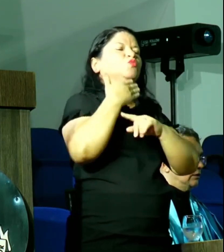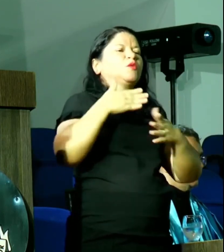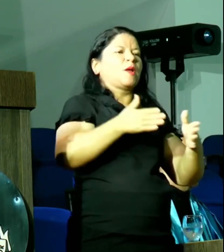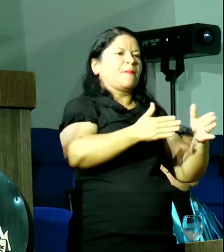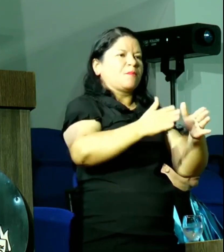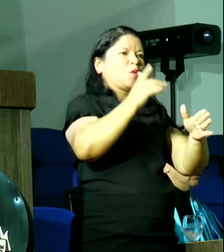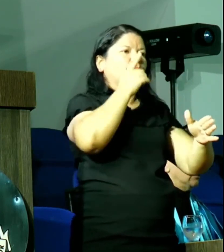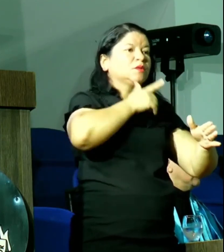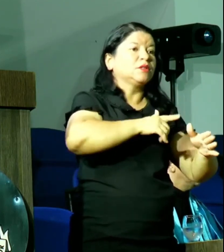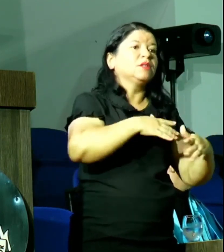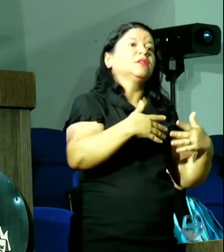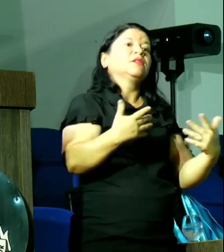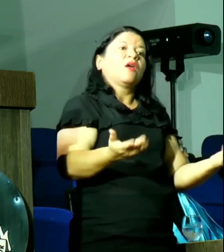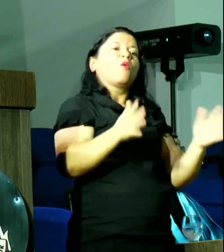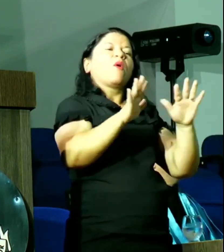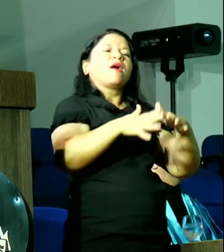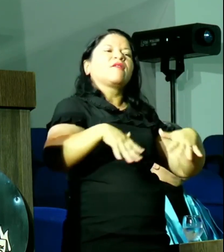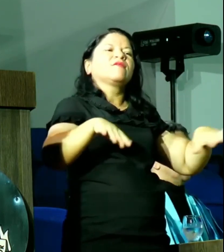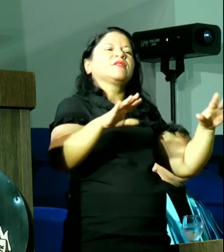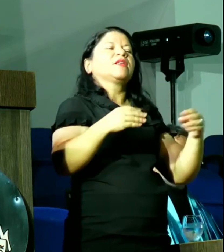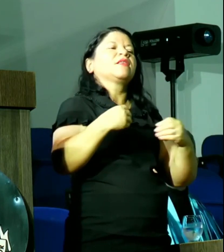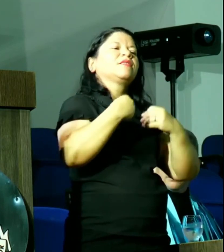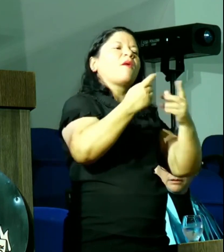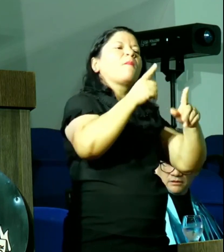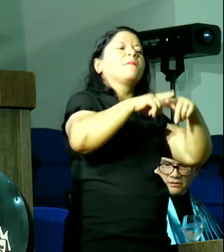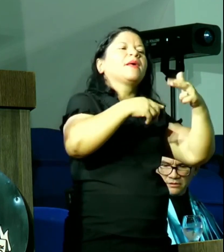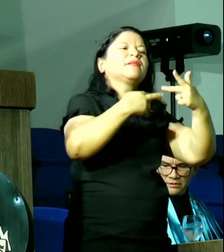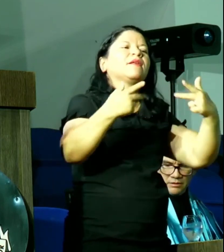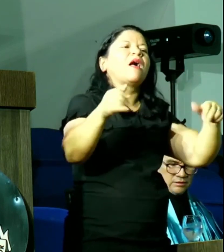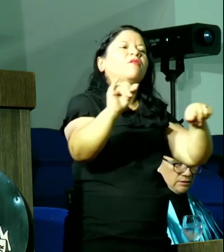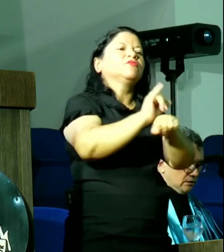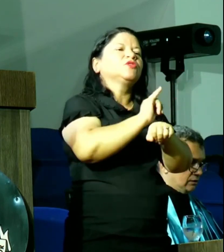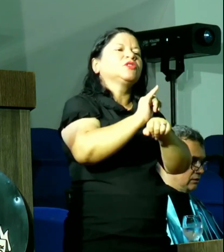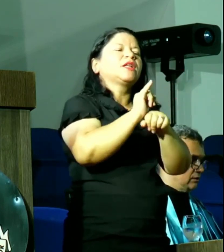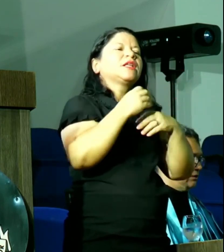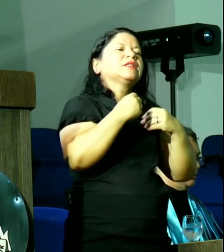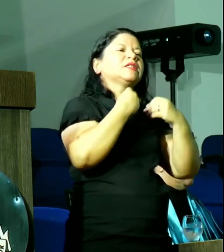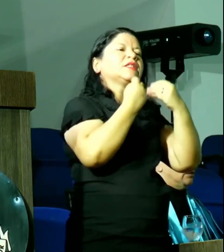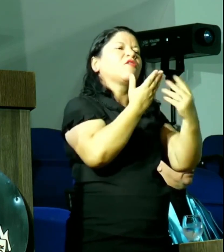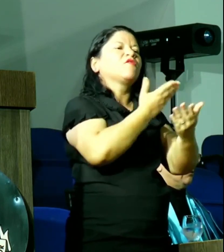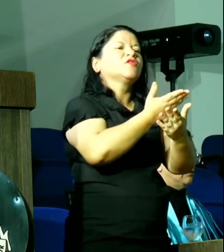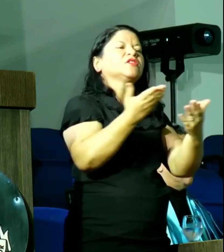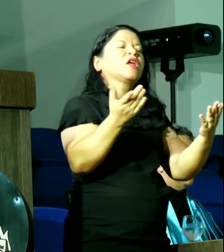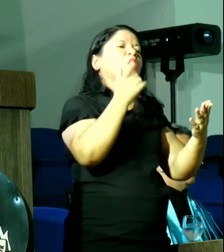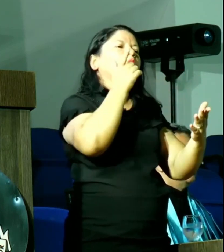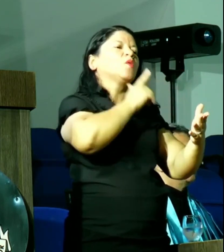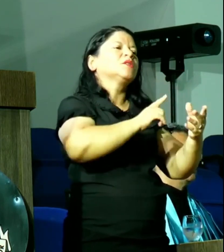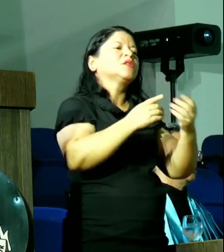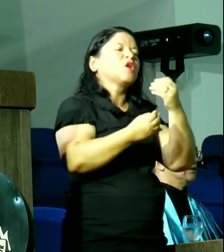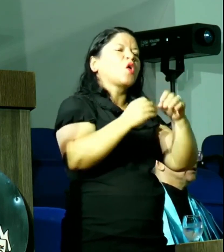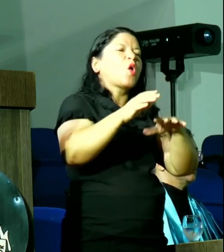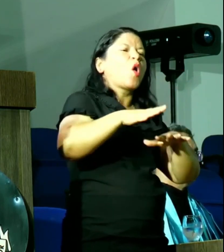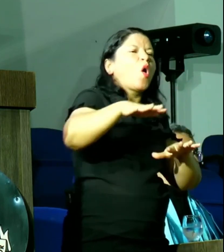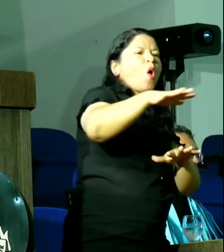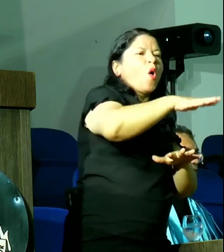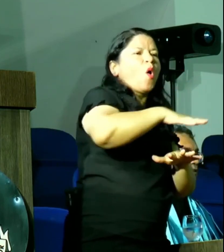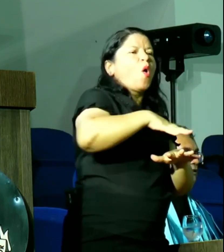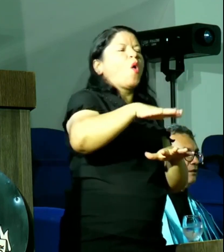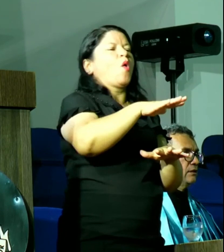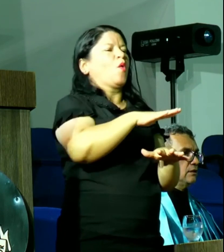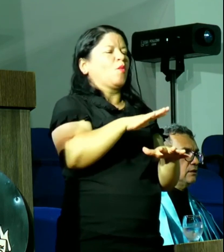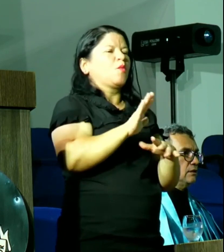possibilitou acesso a vocês à régua, ao compasso, ao sistema de informações geográficas e ao navegador